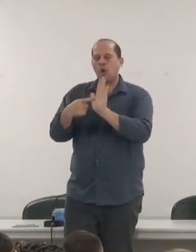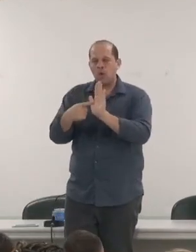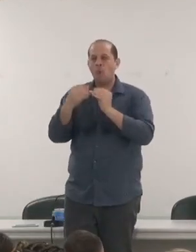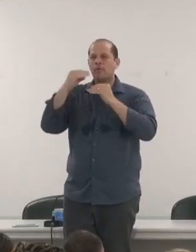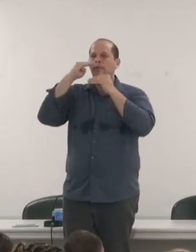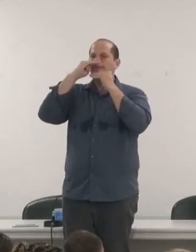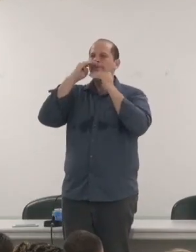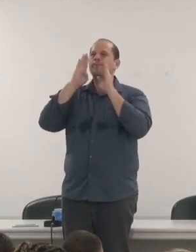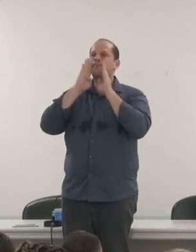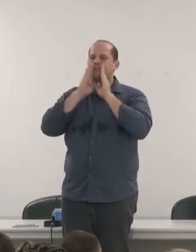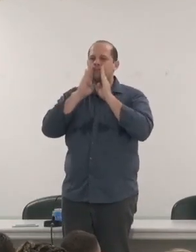falada.